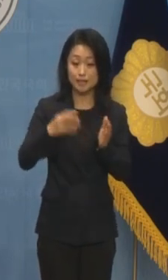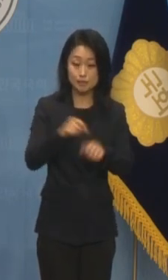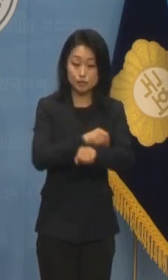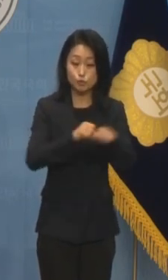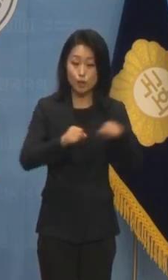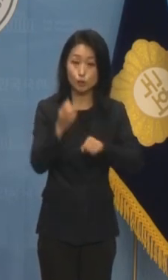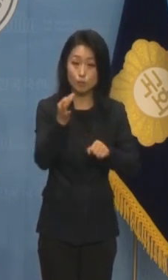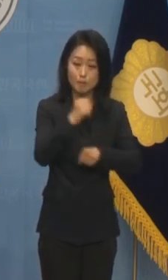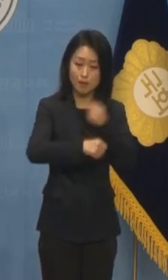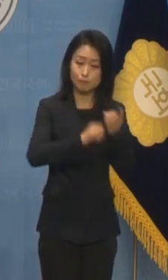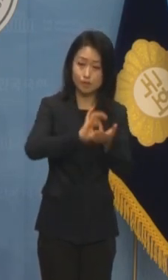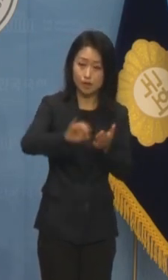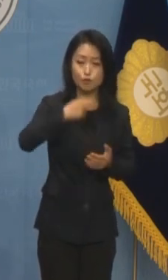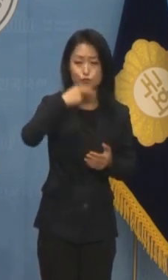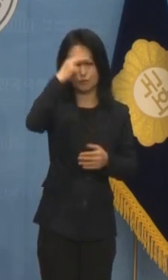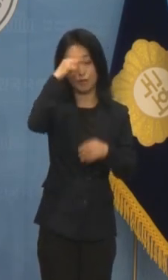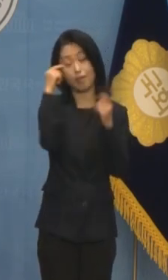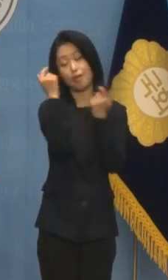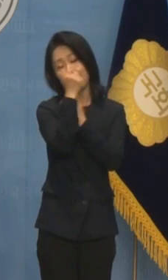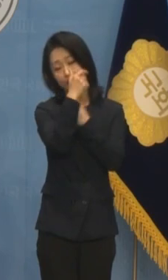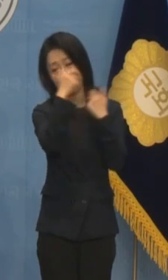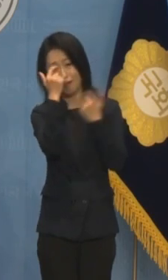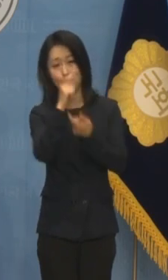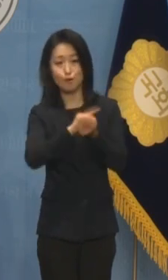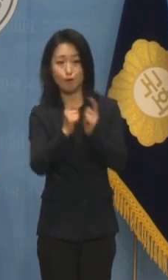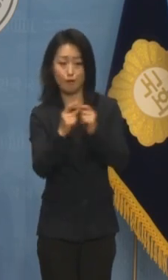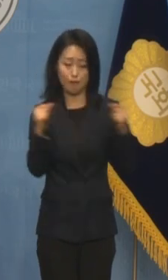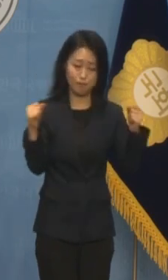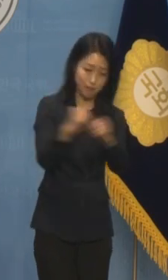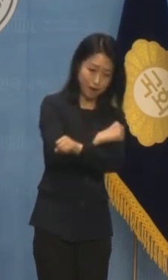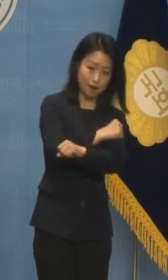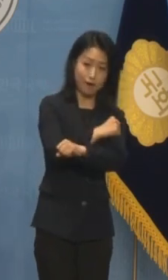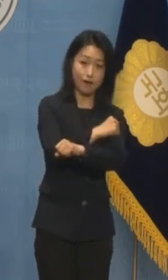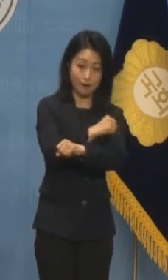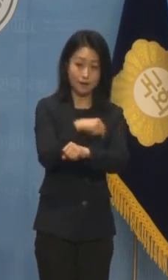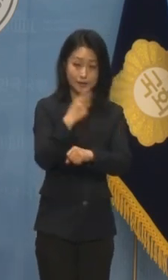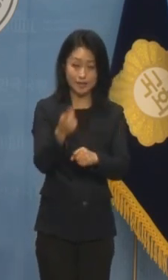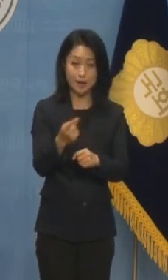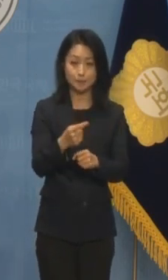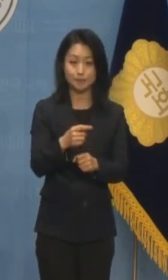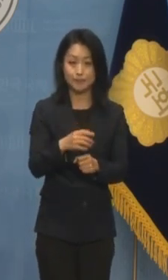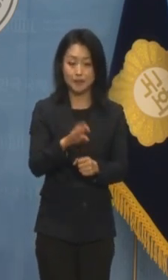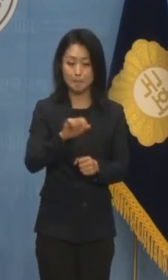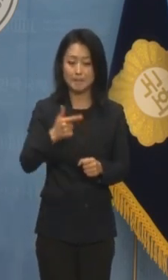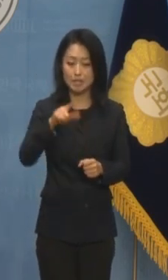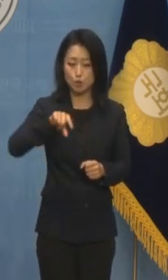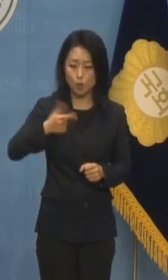특활비 유용으로 만취하여 서로 폭력을 행사하고 민원실